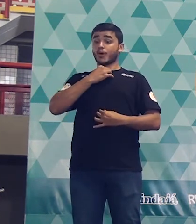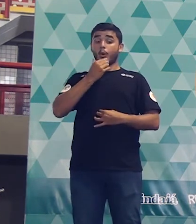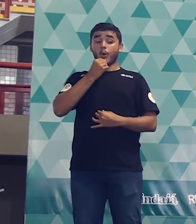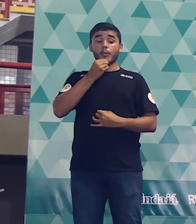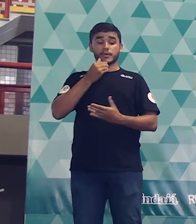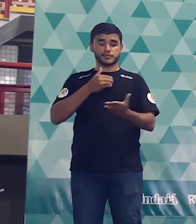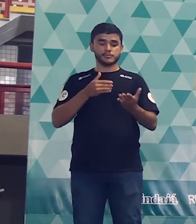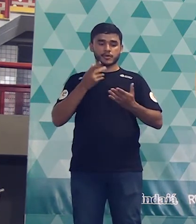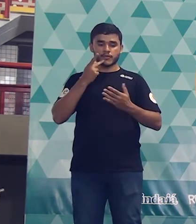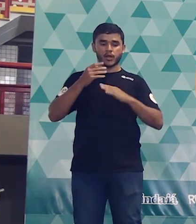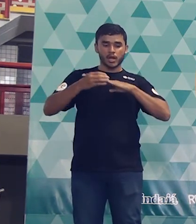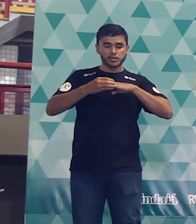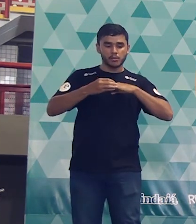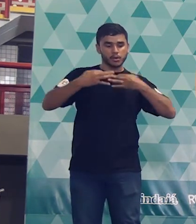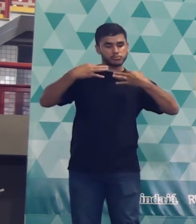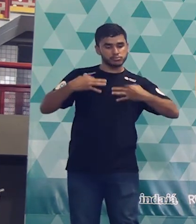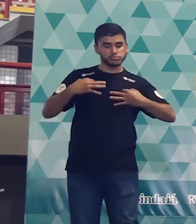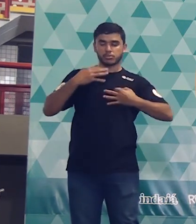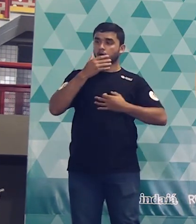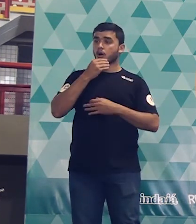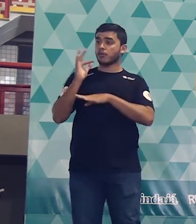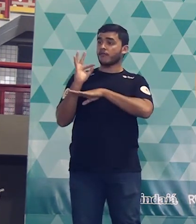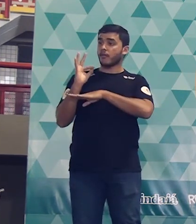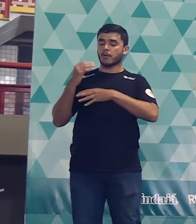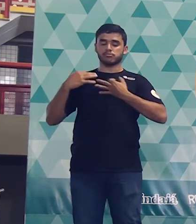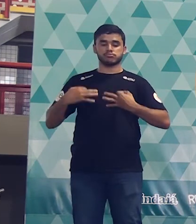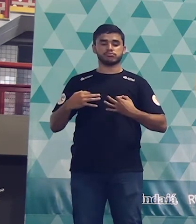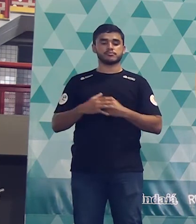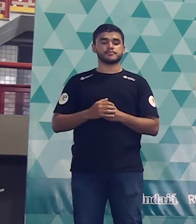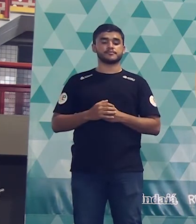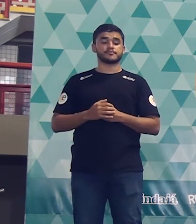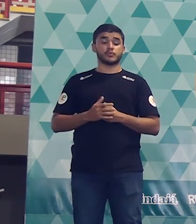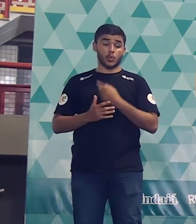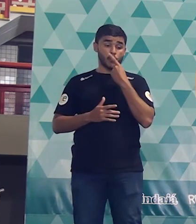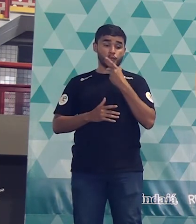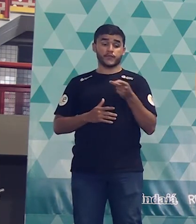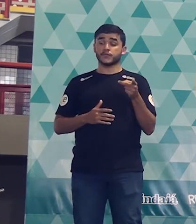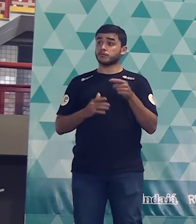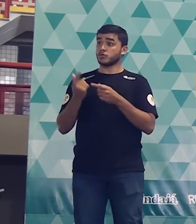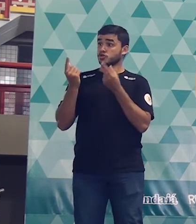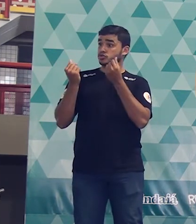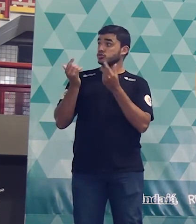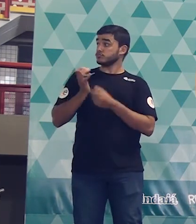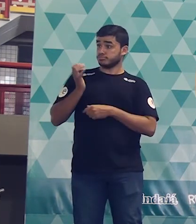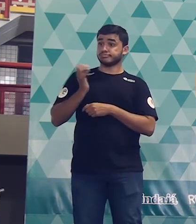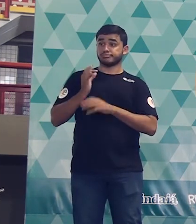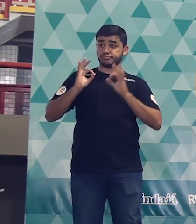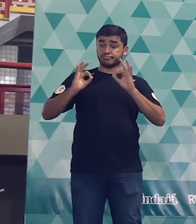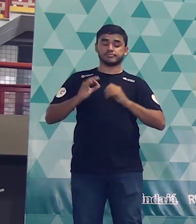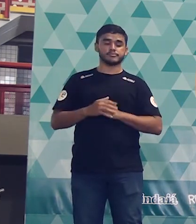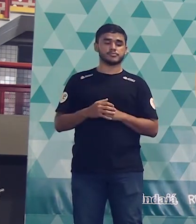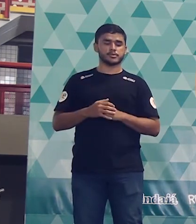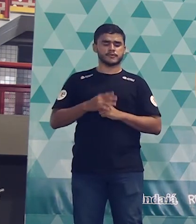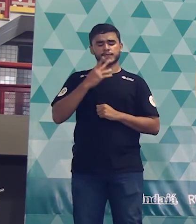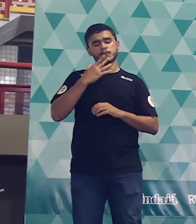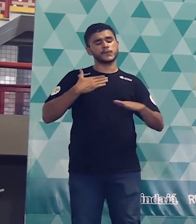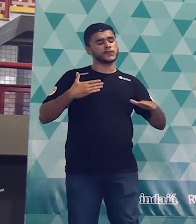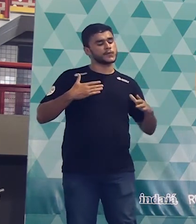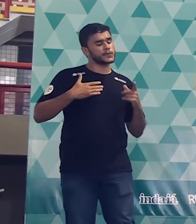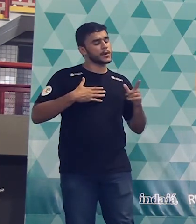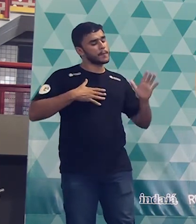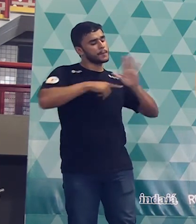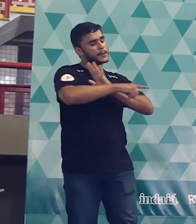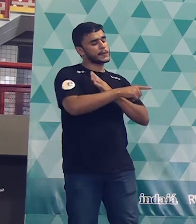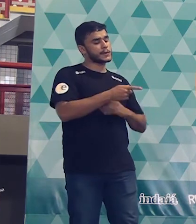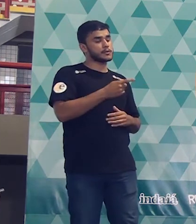né? Sapato social, calça social. Geralmente esse tipo de gente tem dinheiro, né? Geralmente, certo? E esse tipo de gente